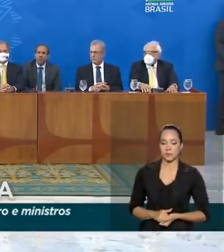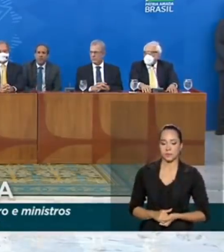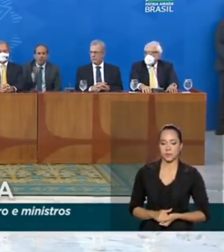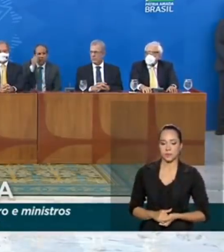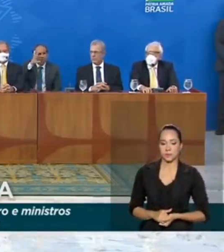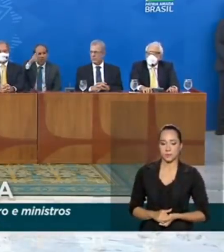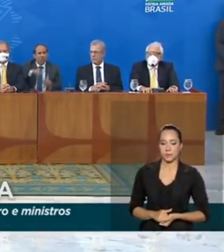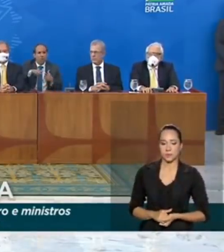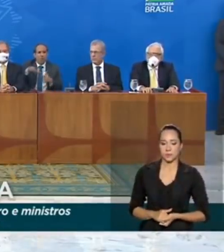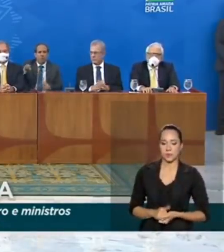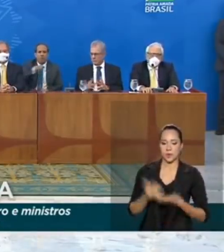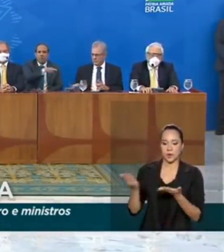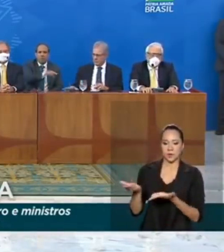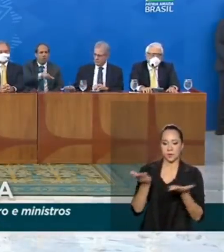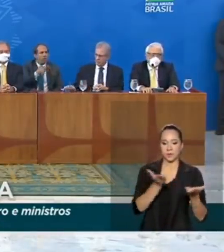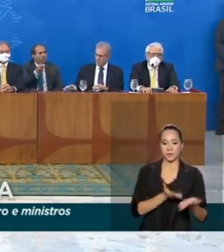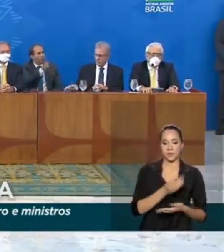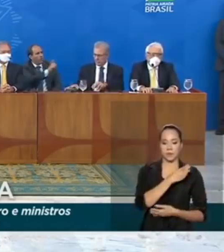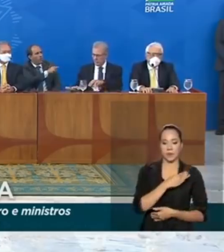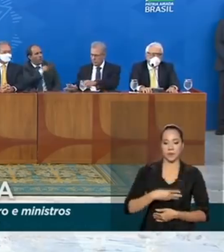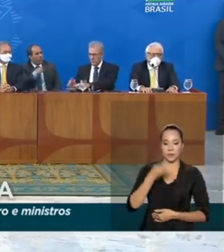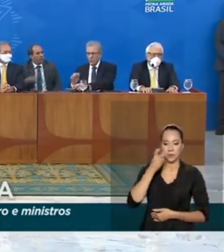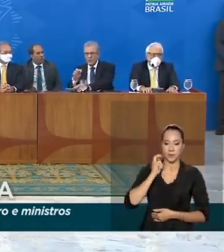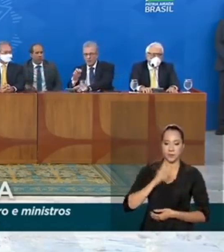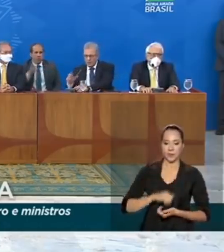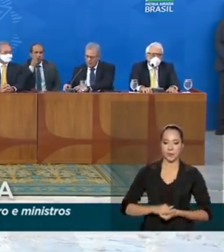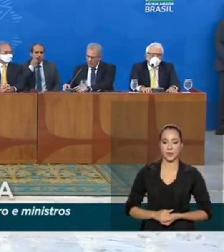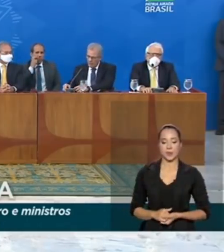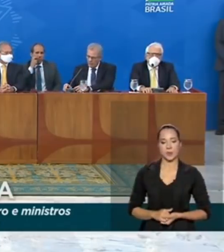A palavra para o ministro Bento.